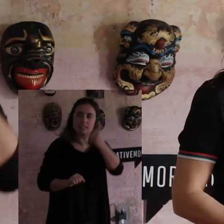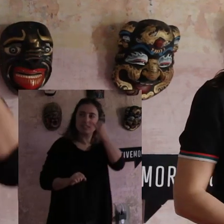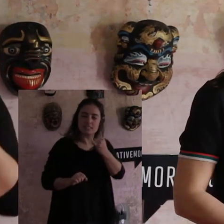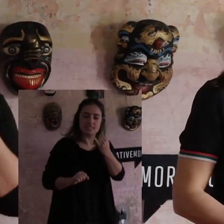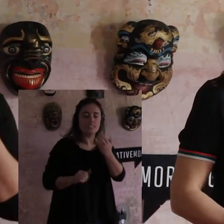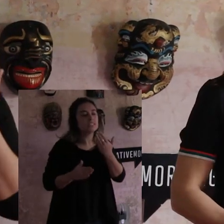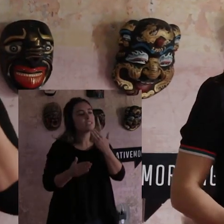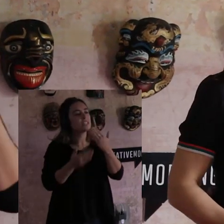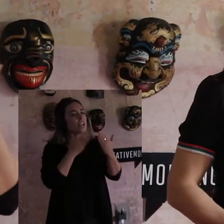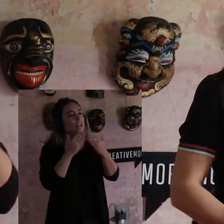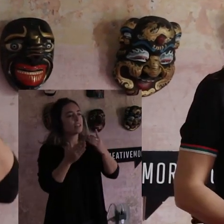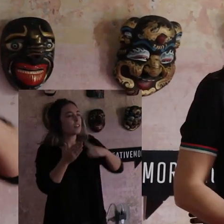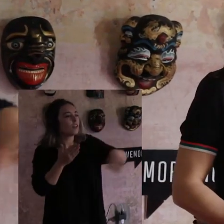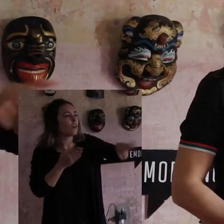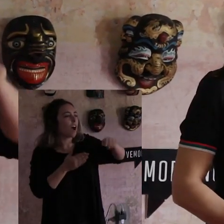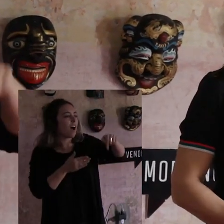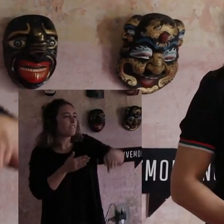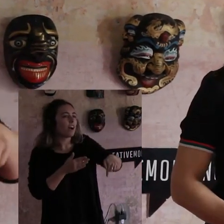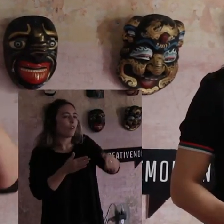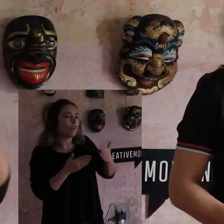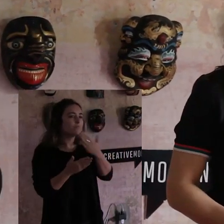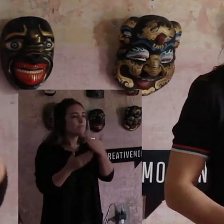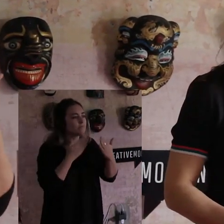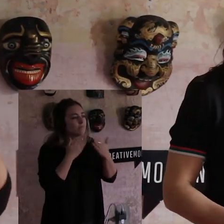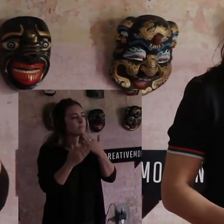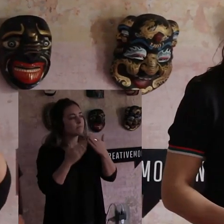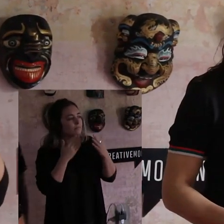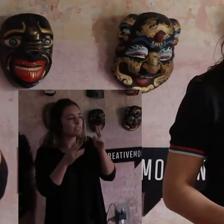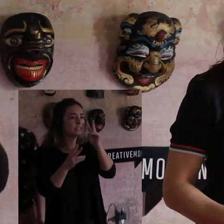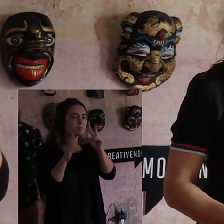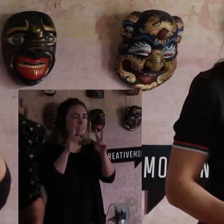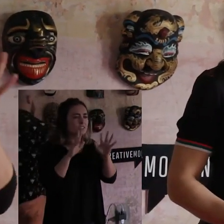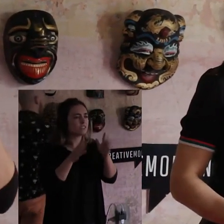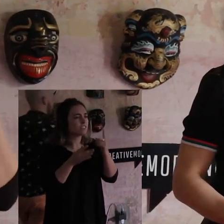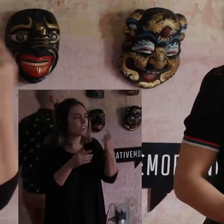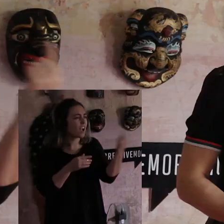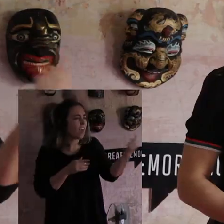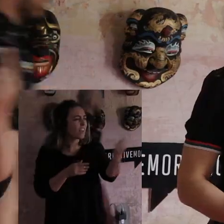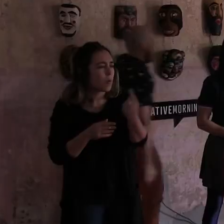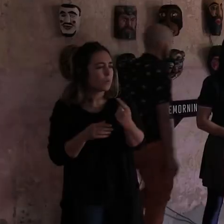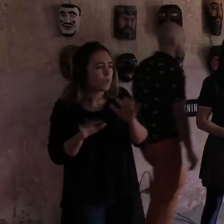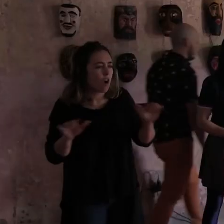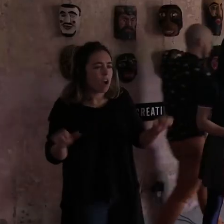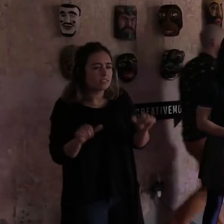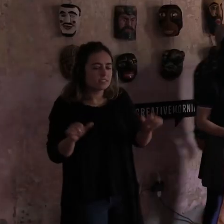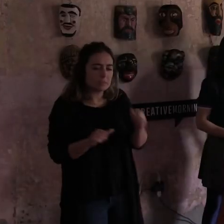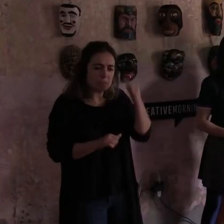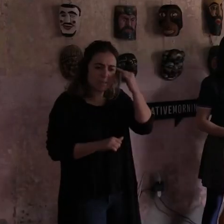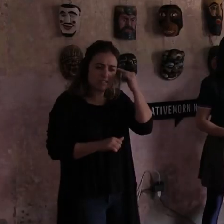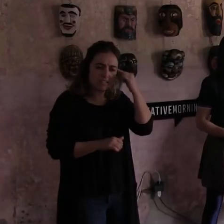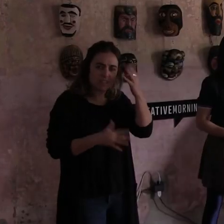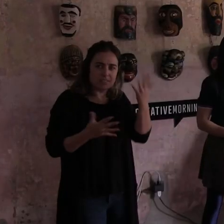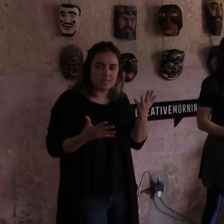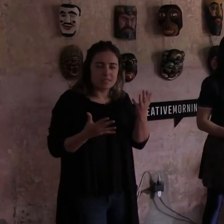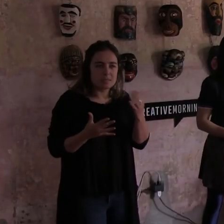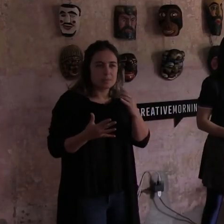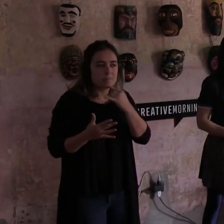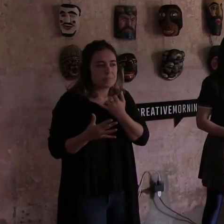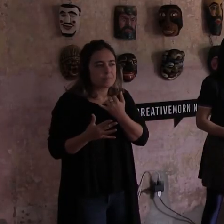Charlando con algunos de ustedes por ahí abajo y viendo qué es lo que cada uno hace para pensar, por lo que estuve